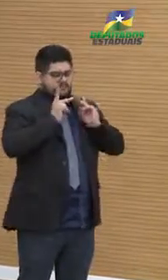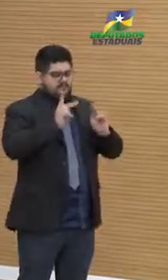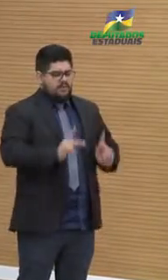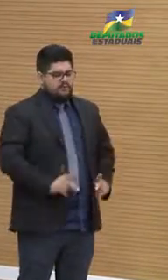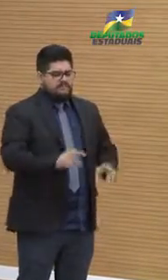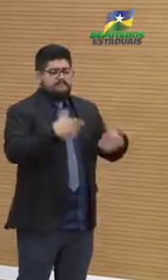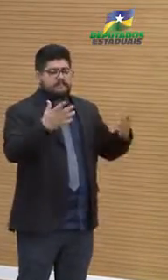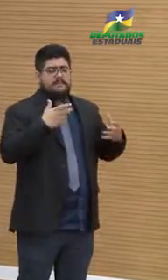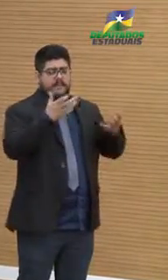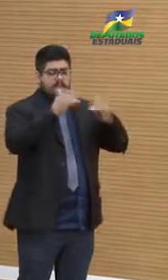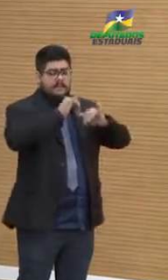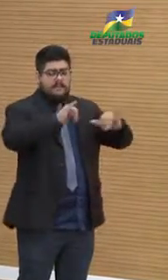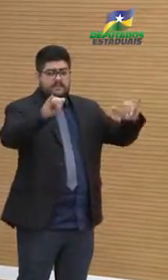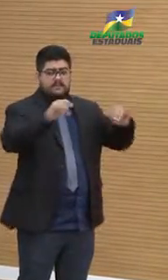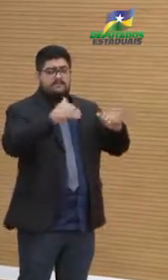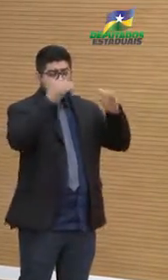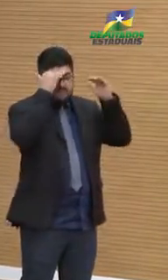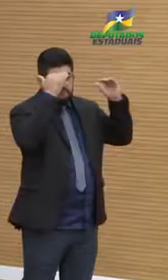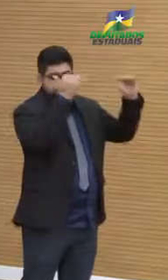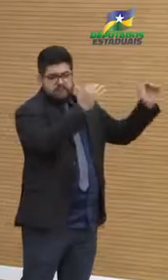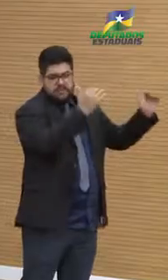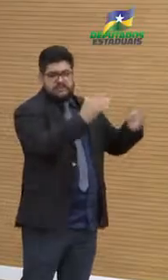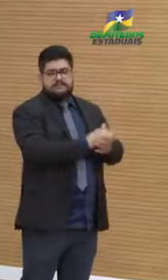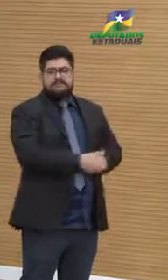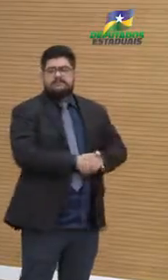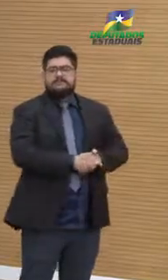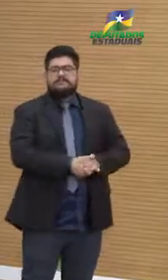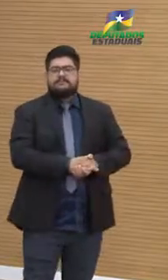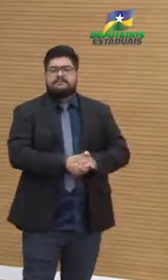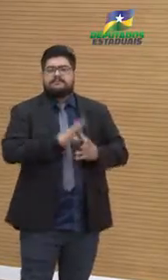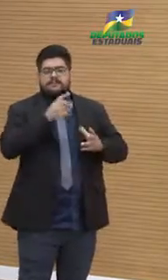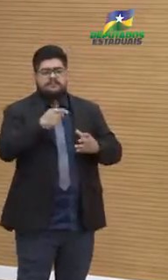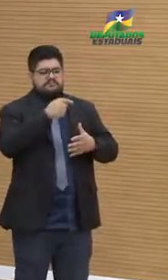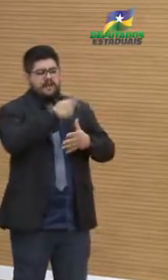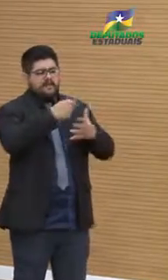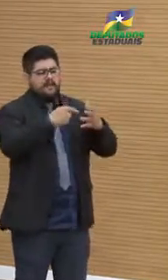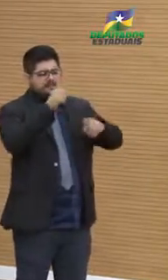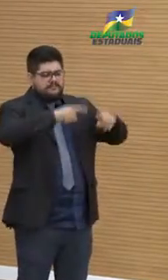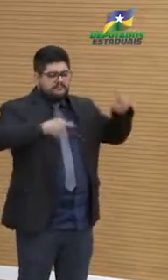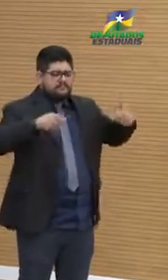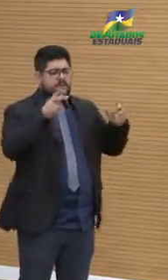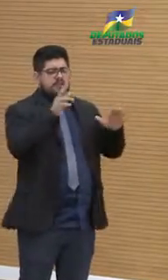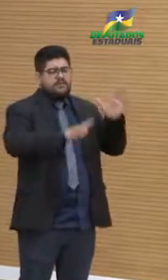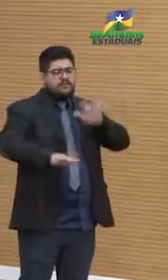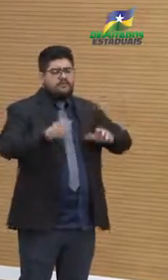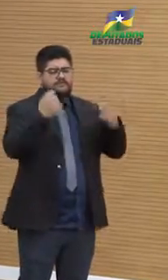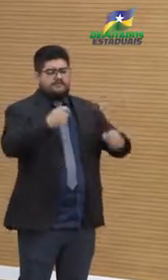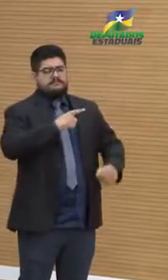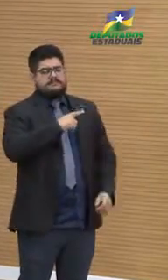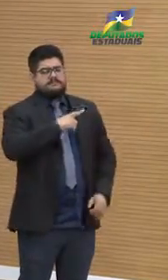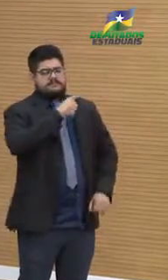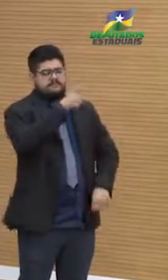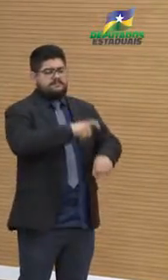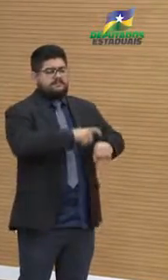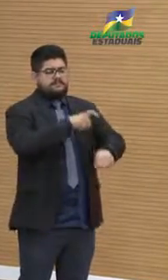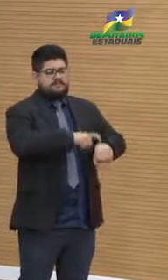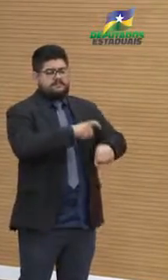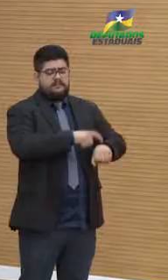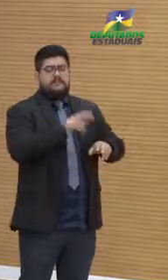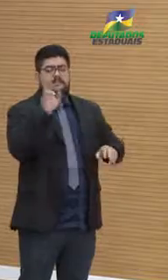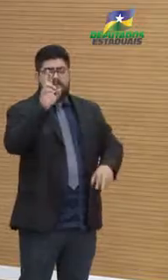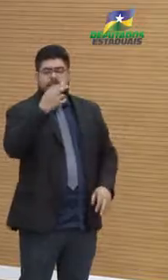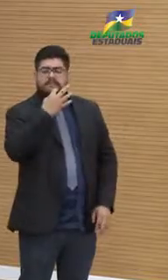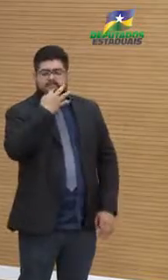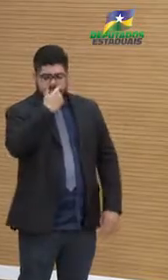gente queria deixar e alertar a respeito desses índices, desses números e do cuidado que a gente tem que ter nesse momento. Quem conhece,